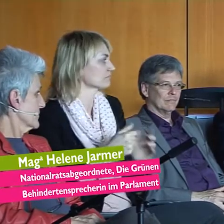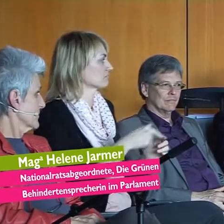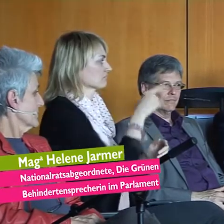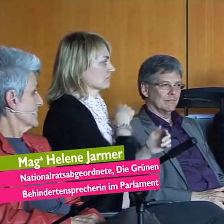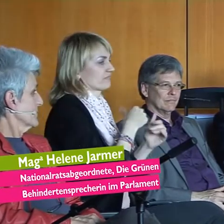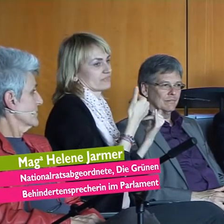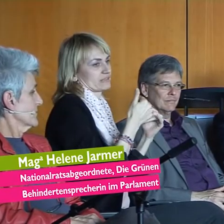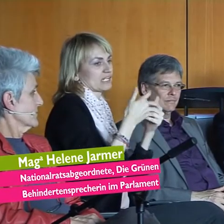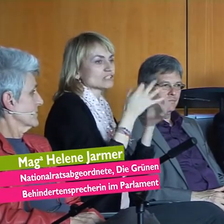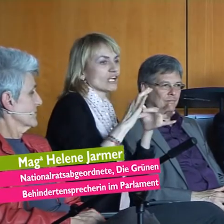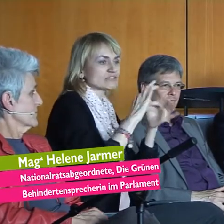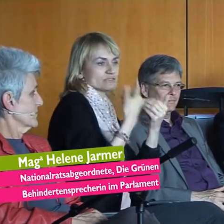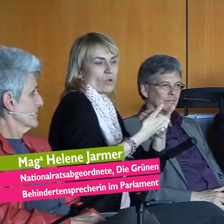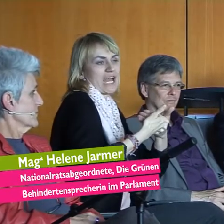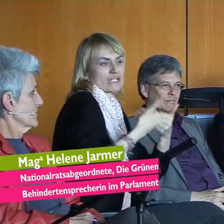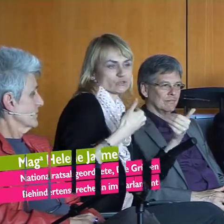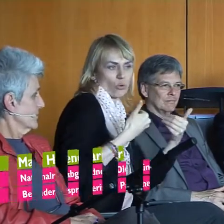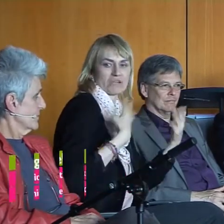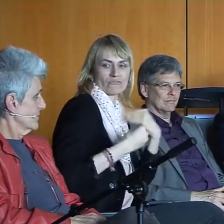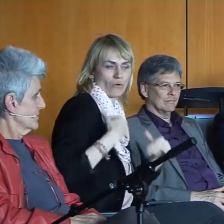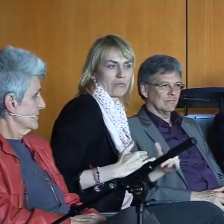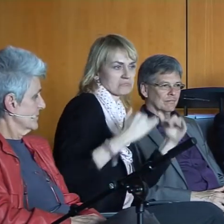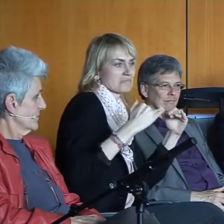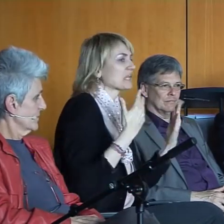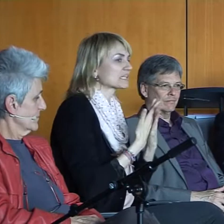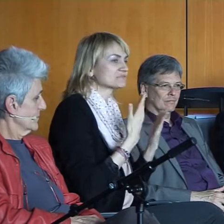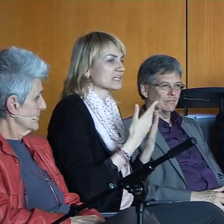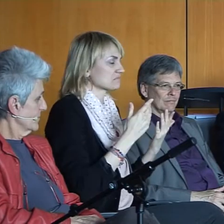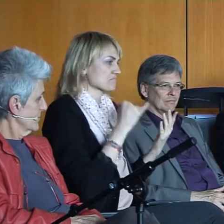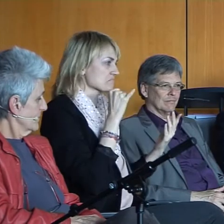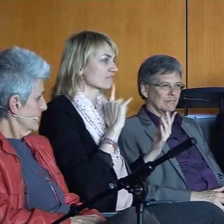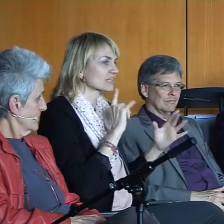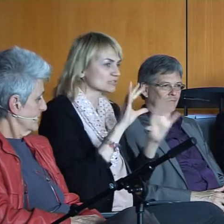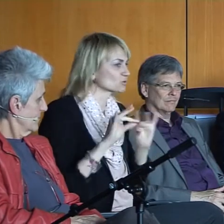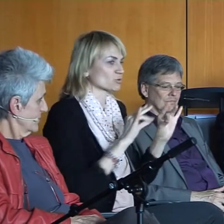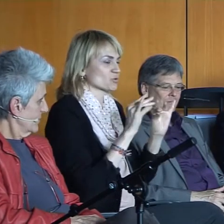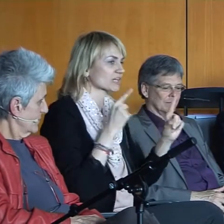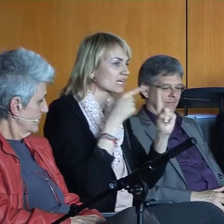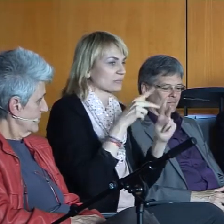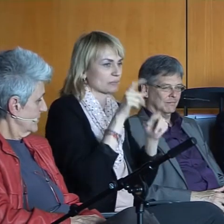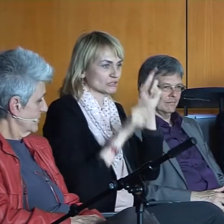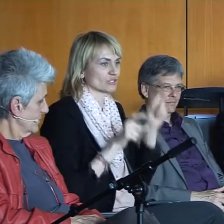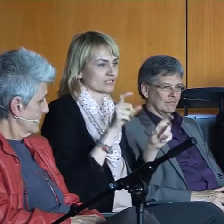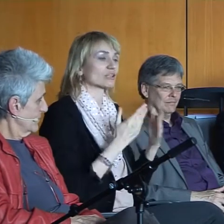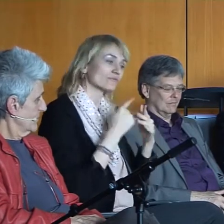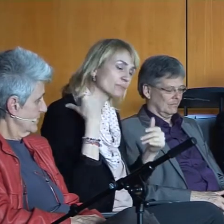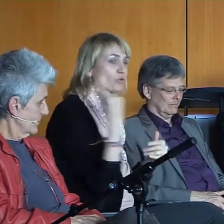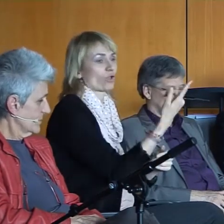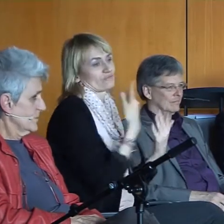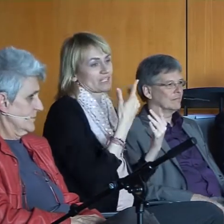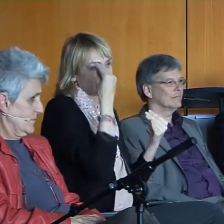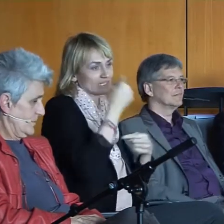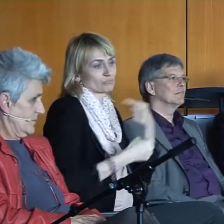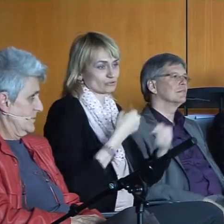in Sonderschulen, in Sondereinrichtungen auf. Das heißt, die Gesellschaft funktioniert segregierend. Man hat mit diesen Menschen nichts zu